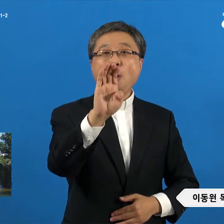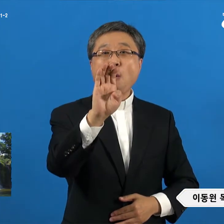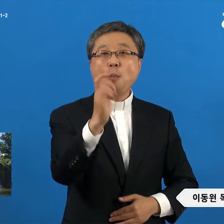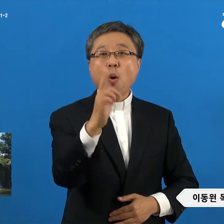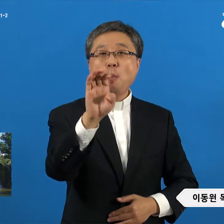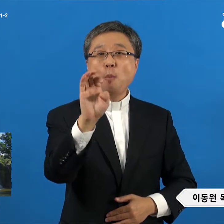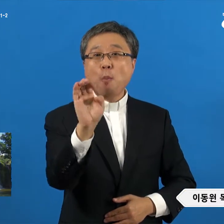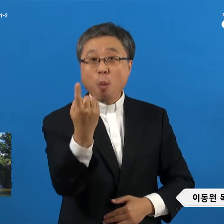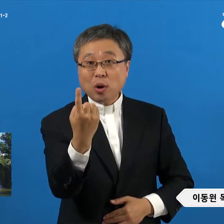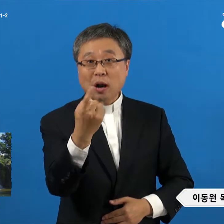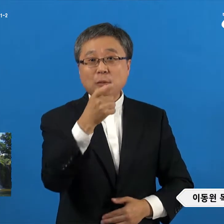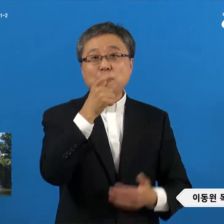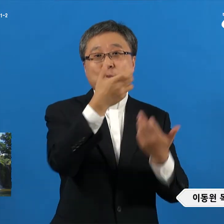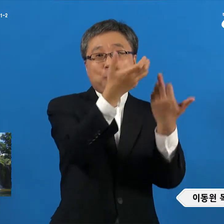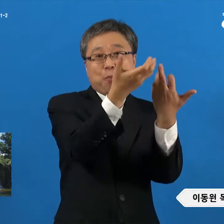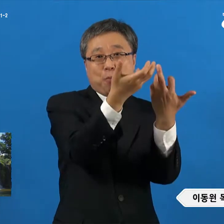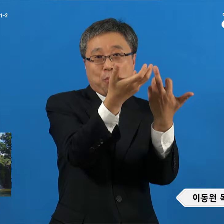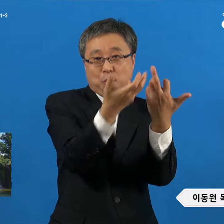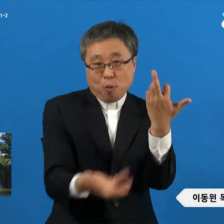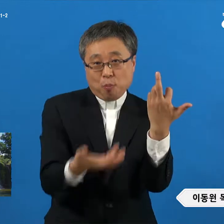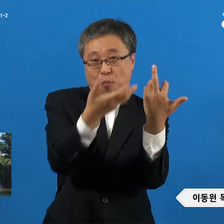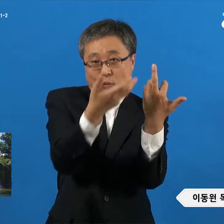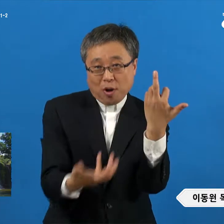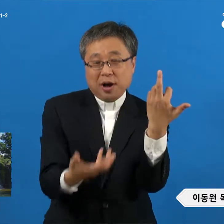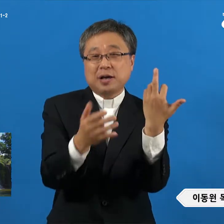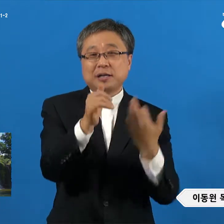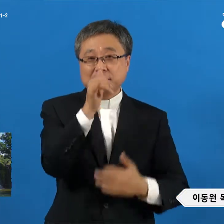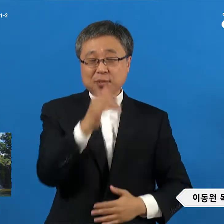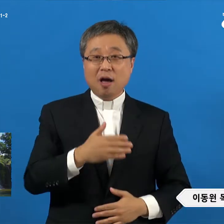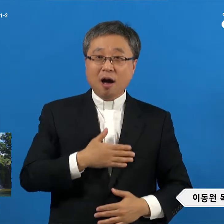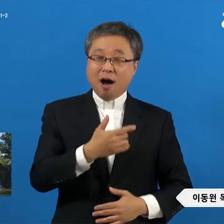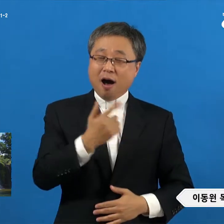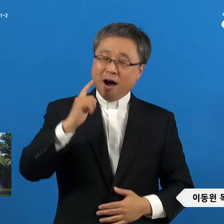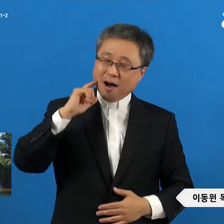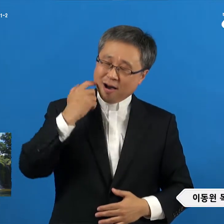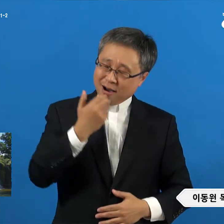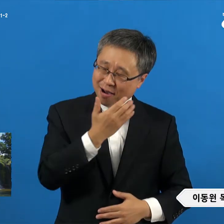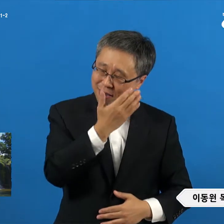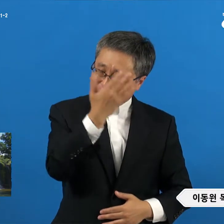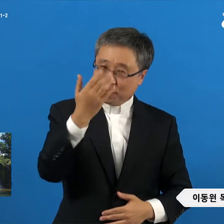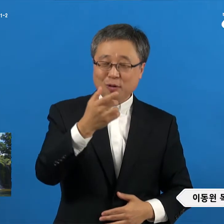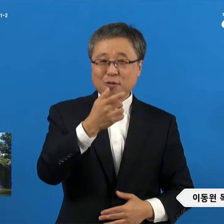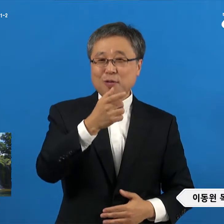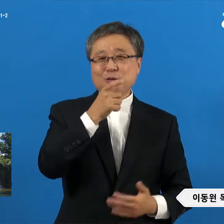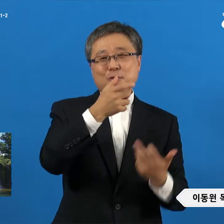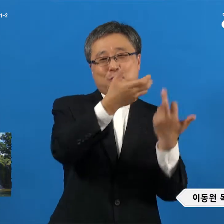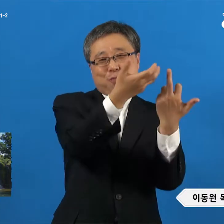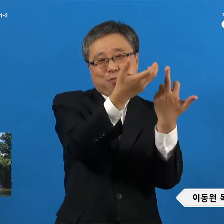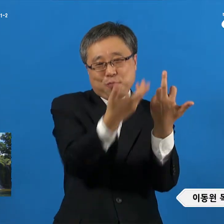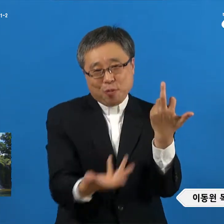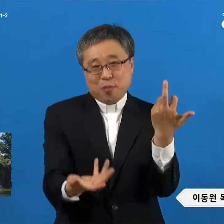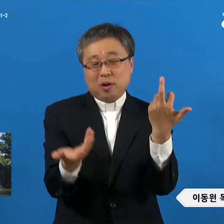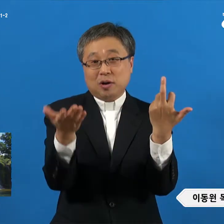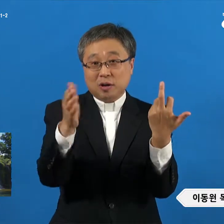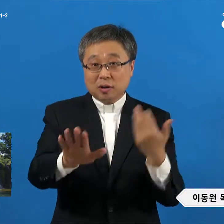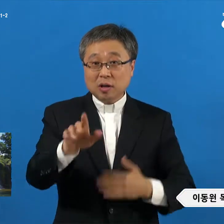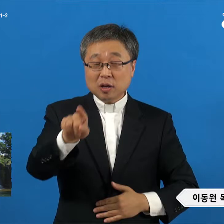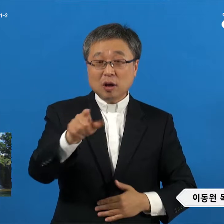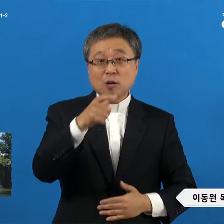탈로포포라는 폭포가 있어요. 네, 폭포입니다. 아주 아름다운 폭포예요. 네, 그러나 이 폭포가 저희 어떤 감동을